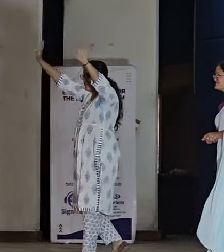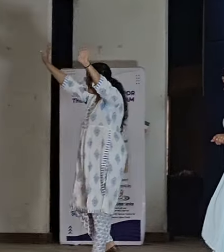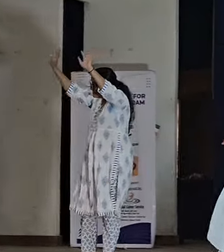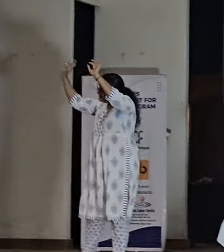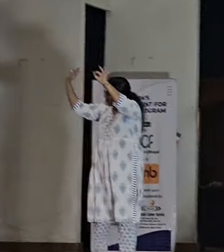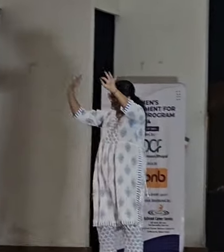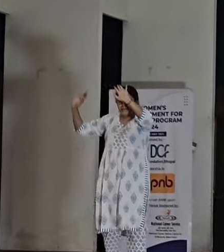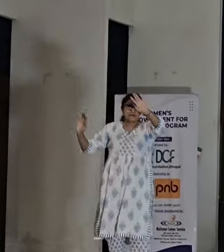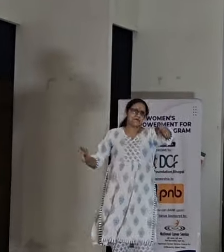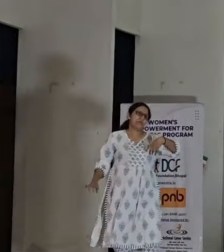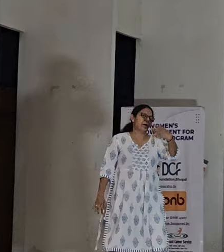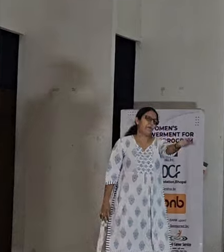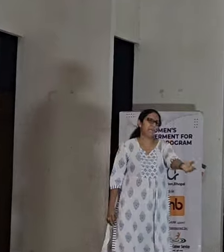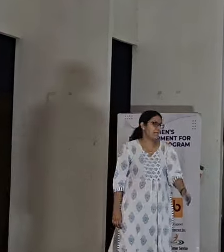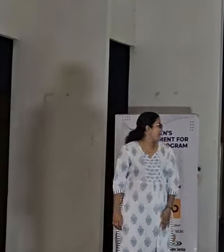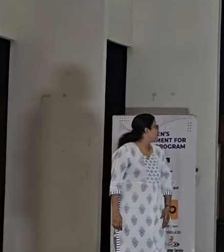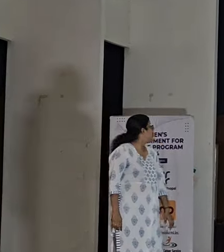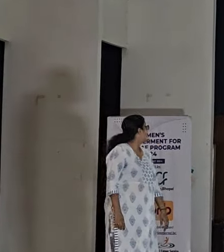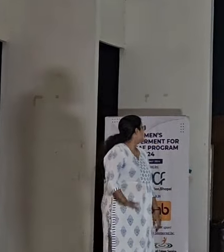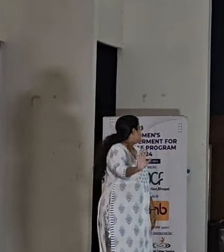होती हैं। तो प्लीज डोंट डू दिस।